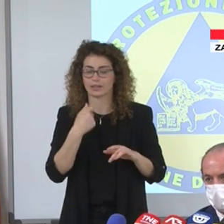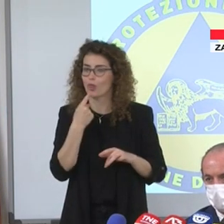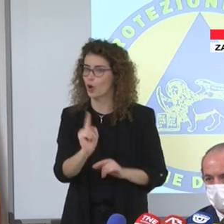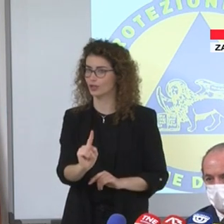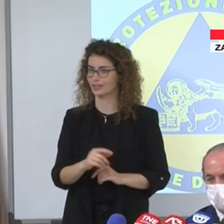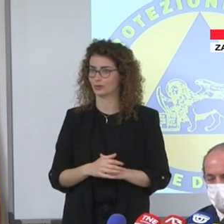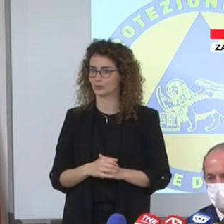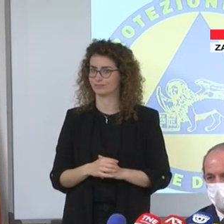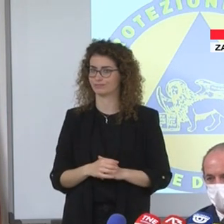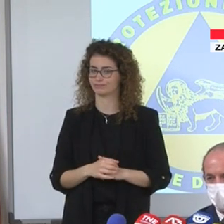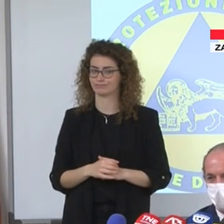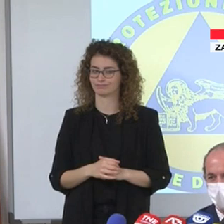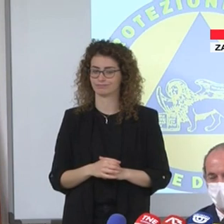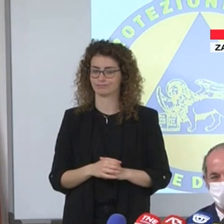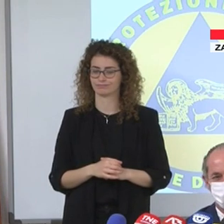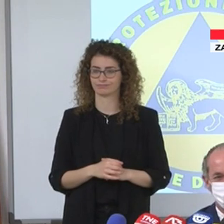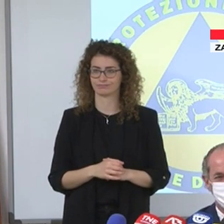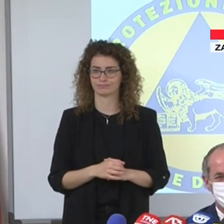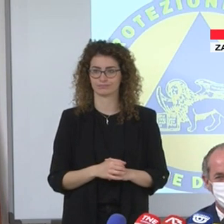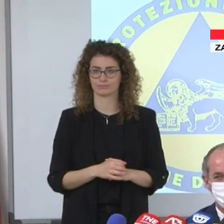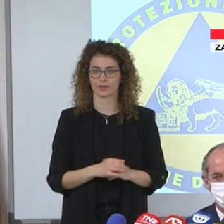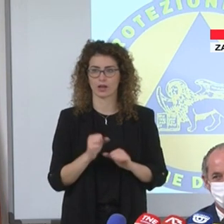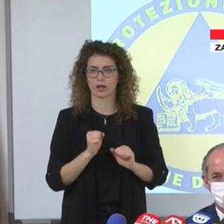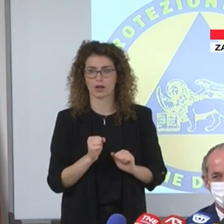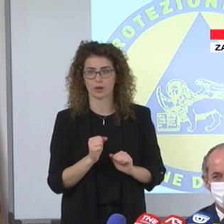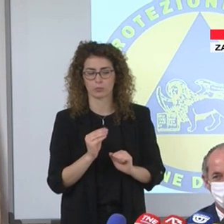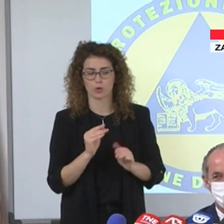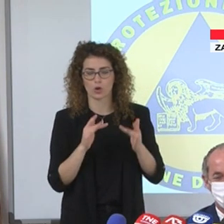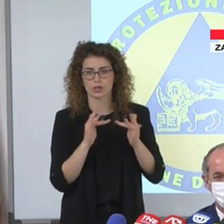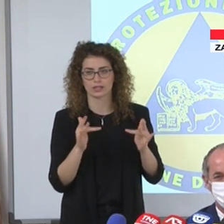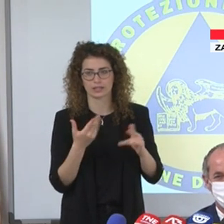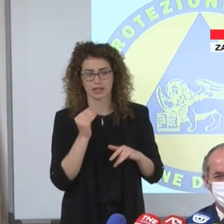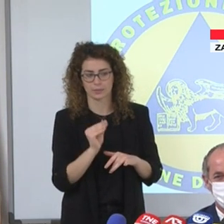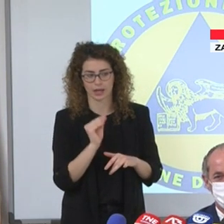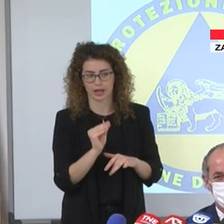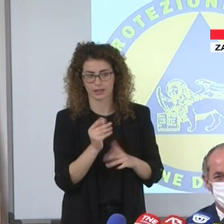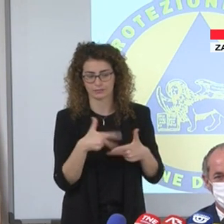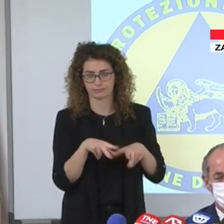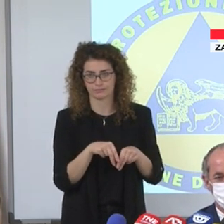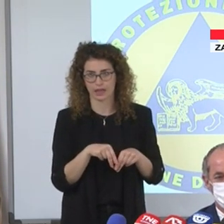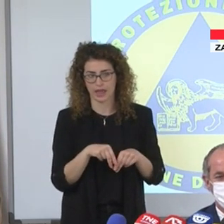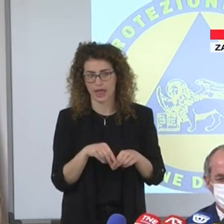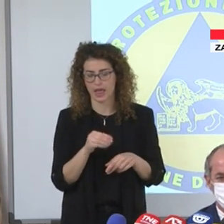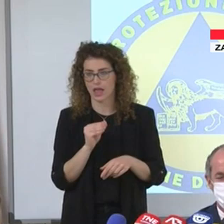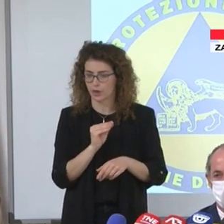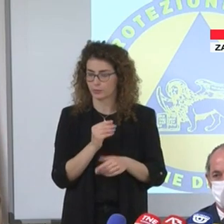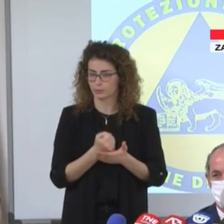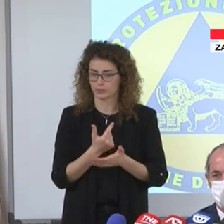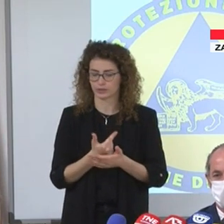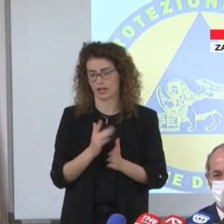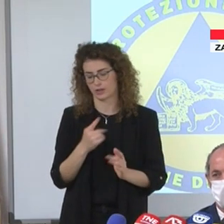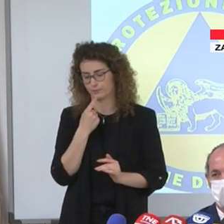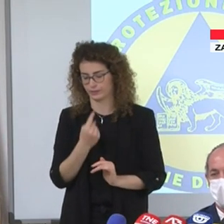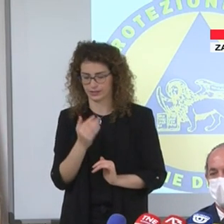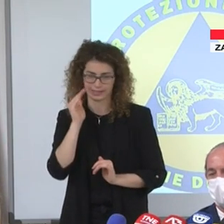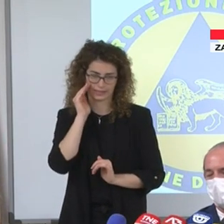infatti. No. È il sistema per rifare la domanda. Non è una domanda da poco però. Ma sentite, noi stiamo